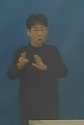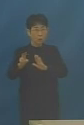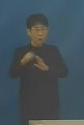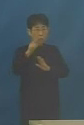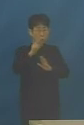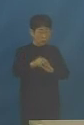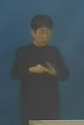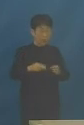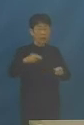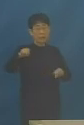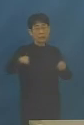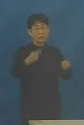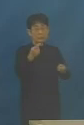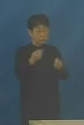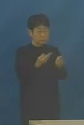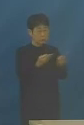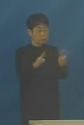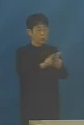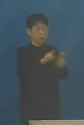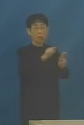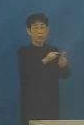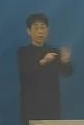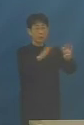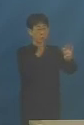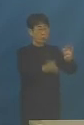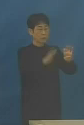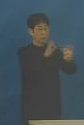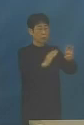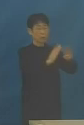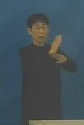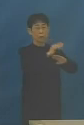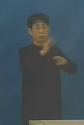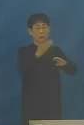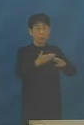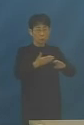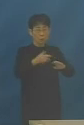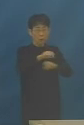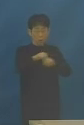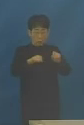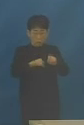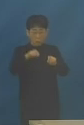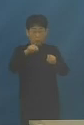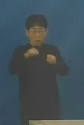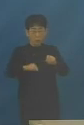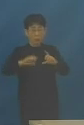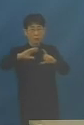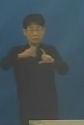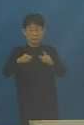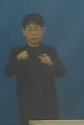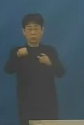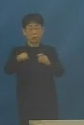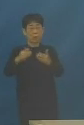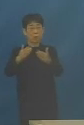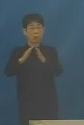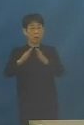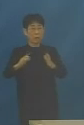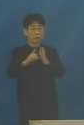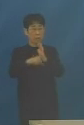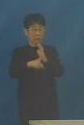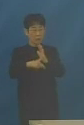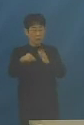を超えるところでありましたが他方であの維新にもやはり一定の票が集まりまして1議席を